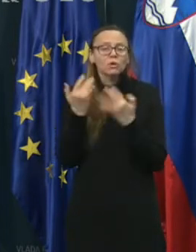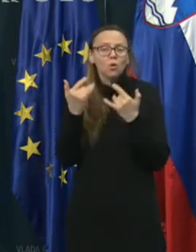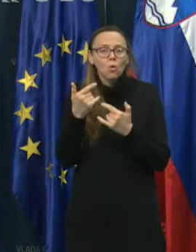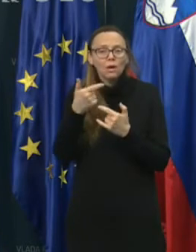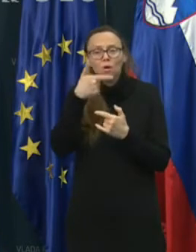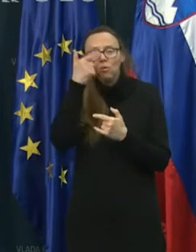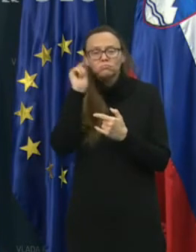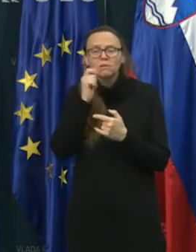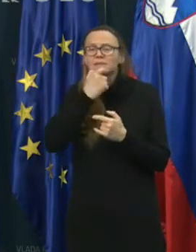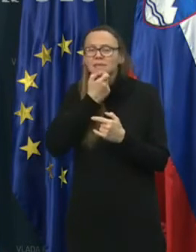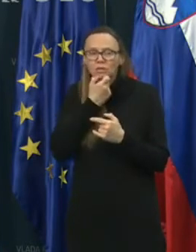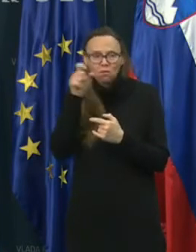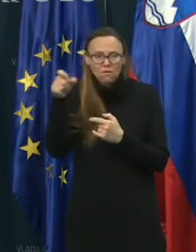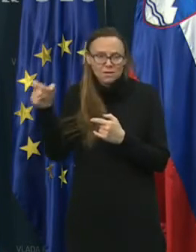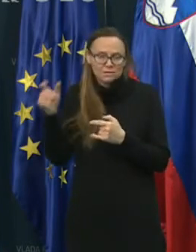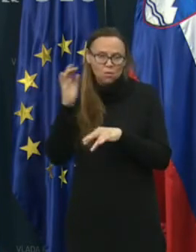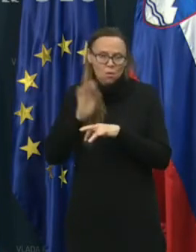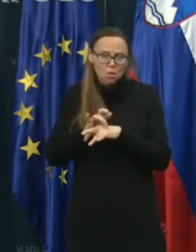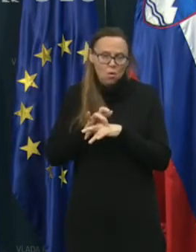okuženih.